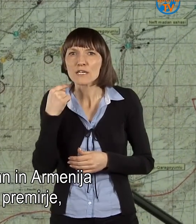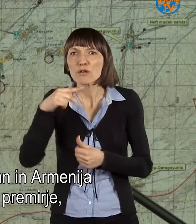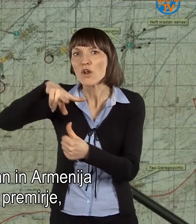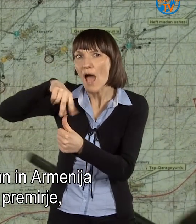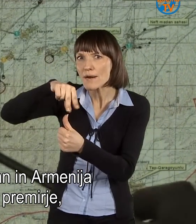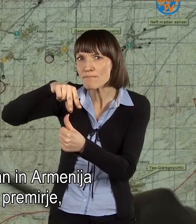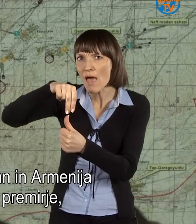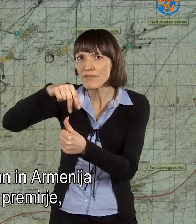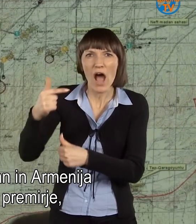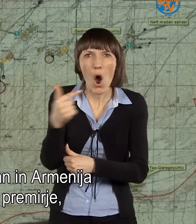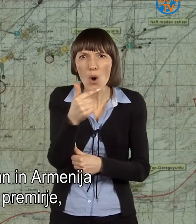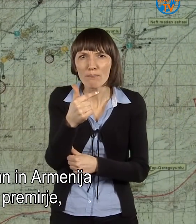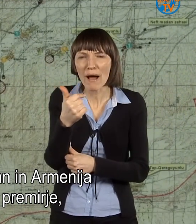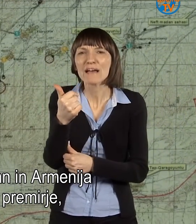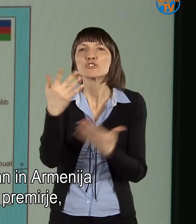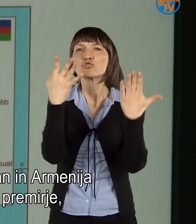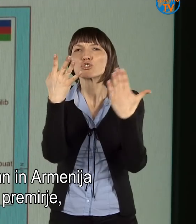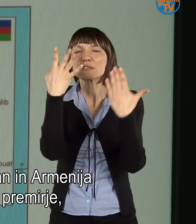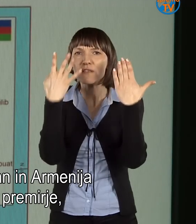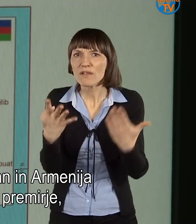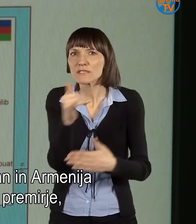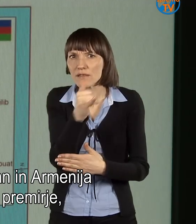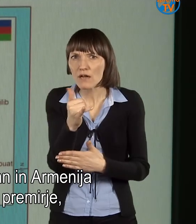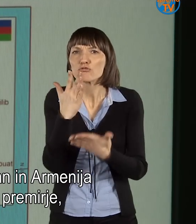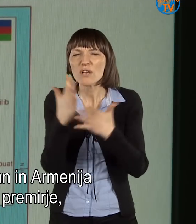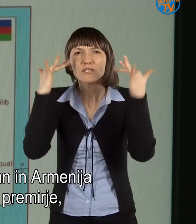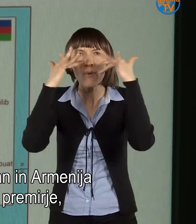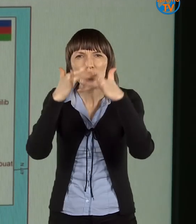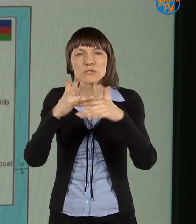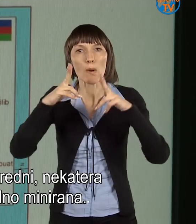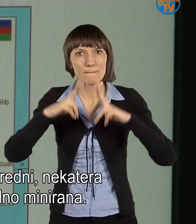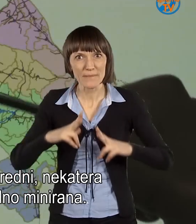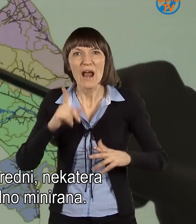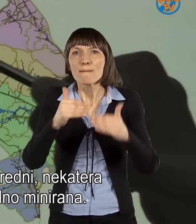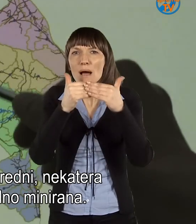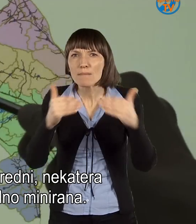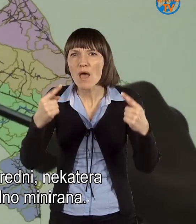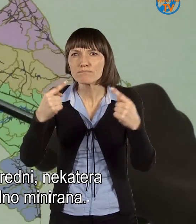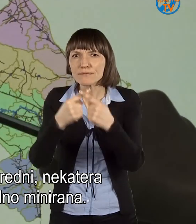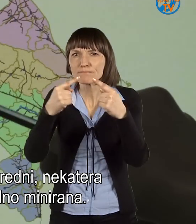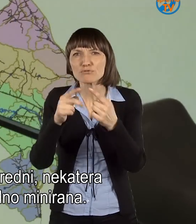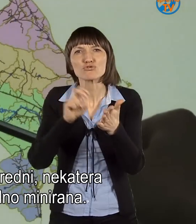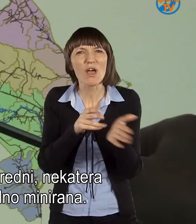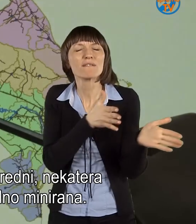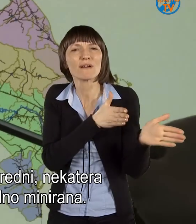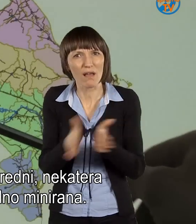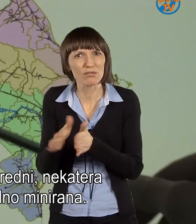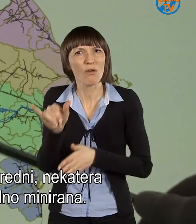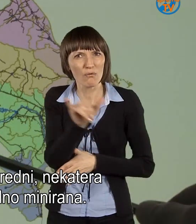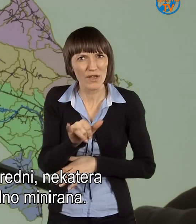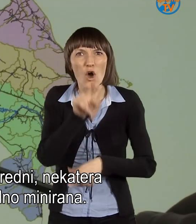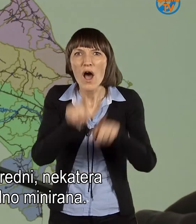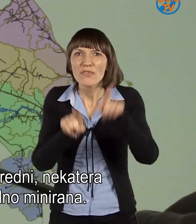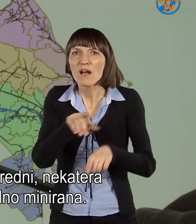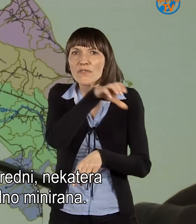in Armenija leta 1994 dosegla premirje, so mejni incidenti dokaj redni, nekatera